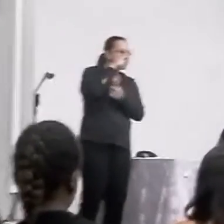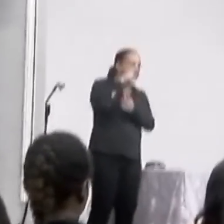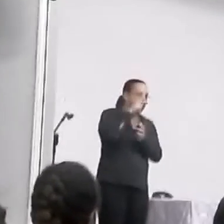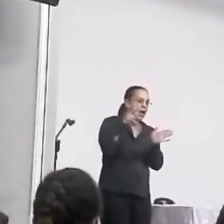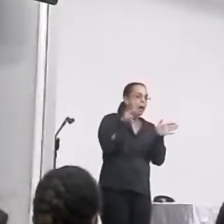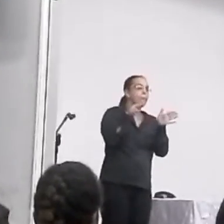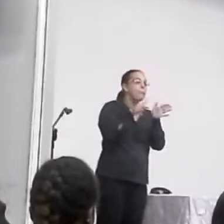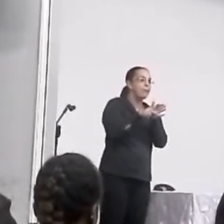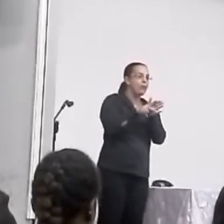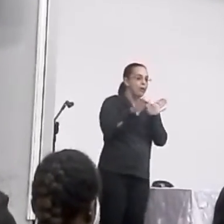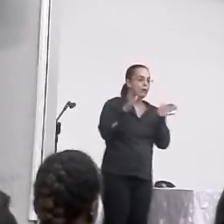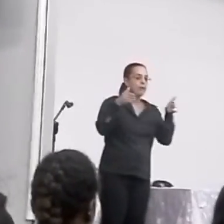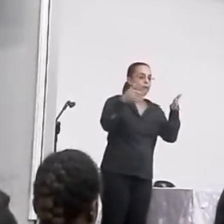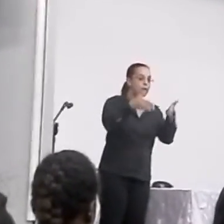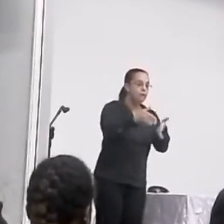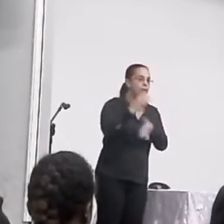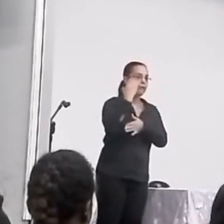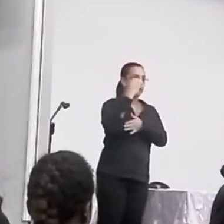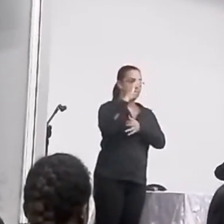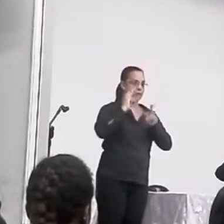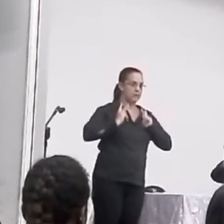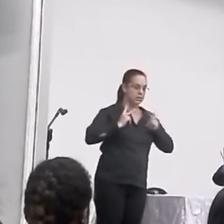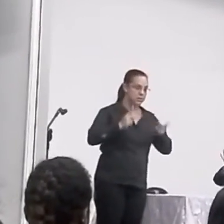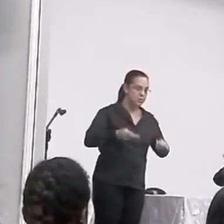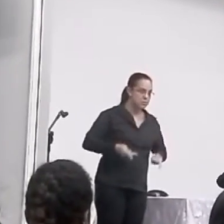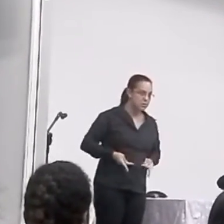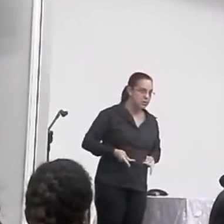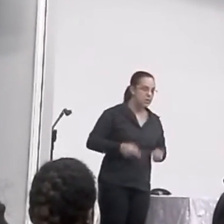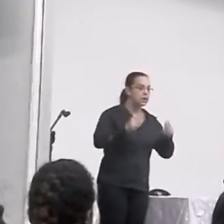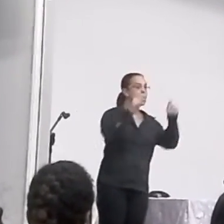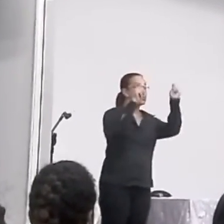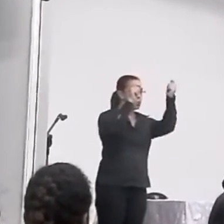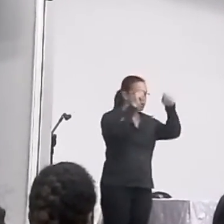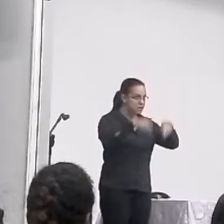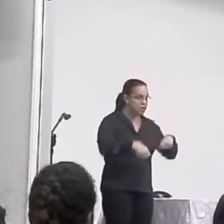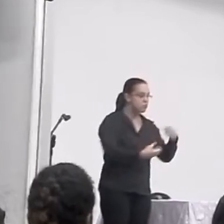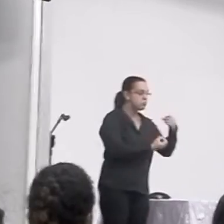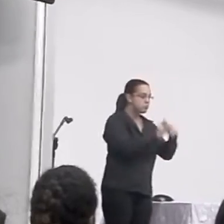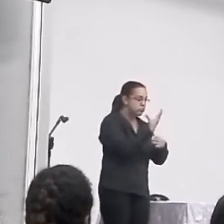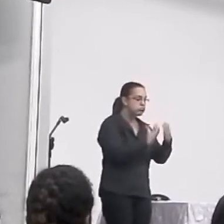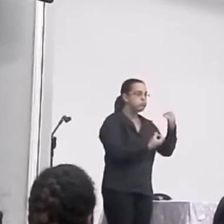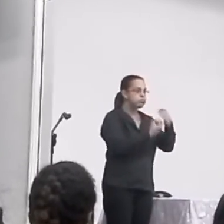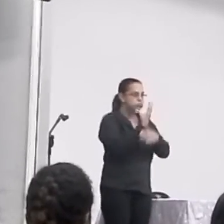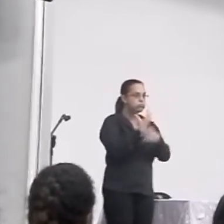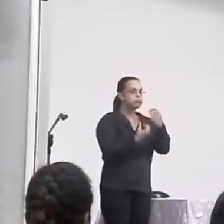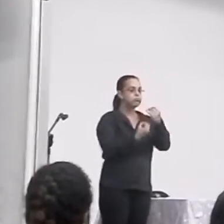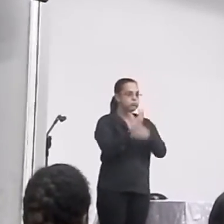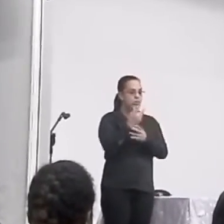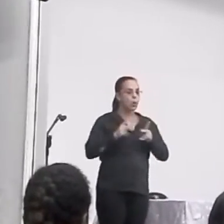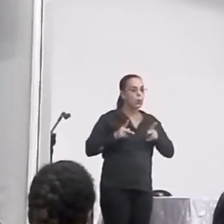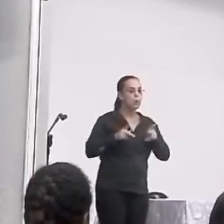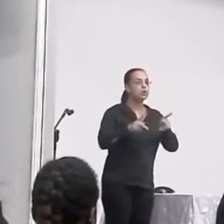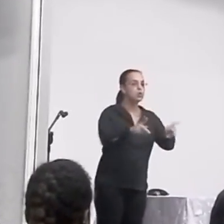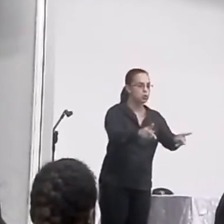humanas, se ele sobreviver, não sei, mas eu acho a condição de aplicar isso para as